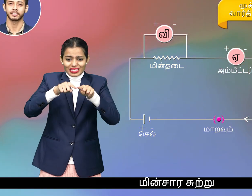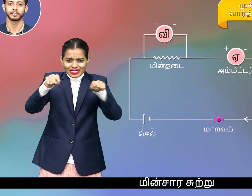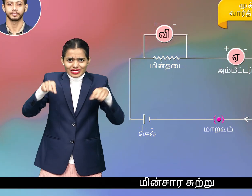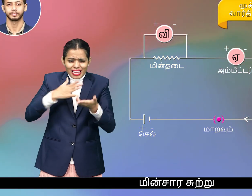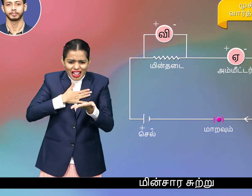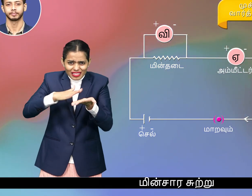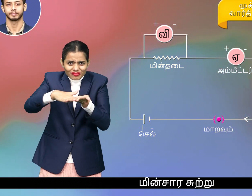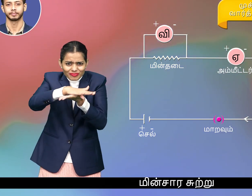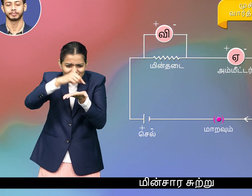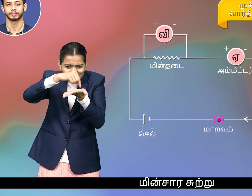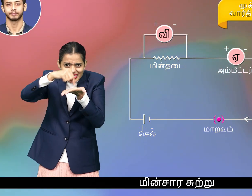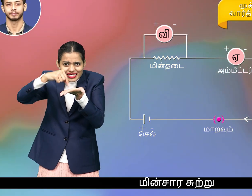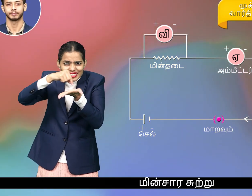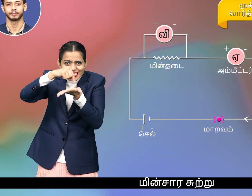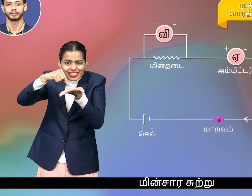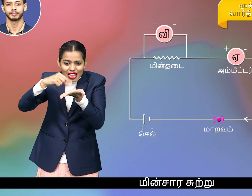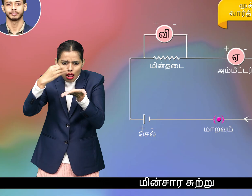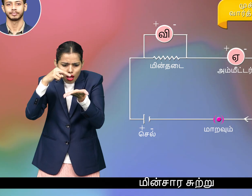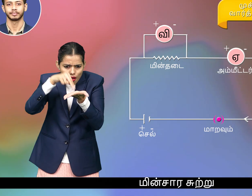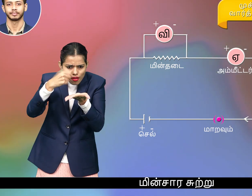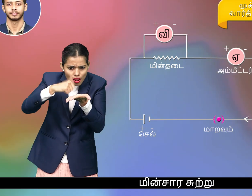மின்சார சுற்று,